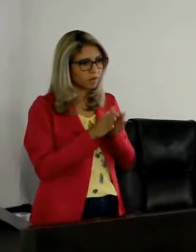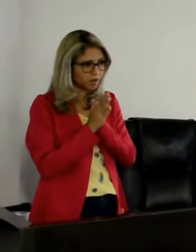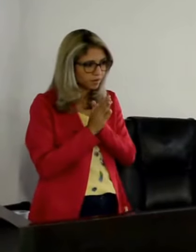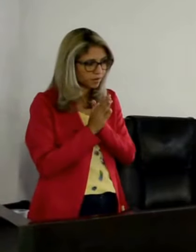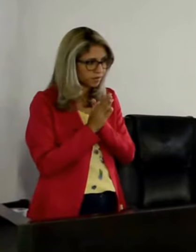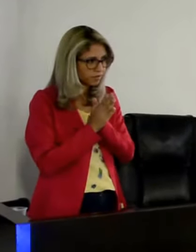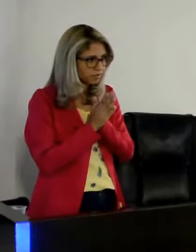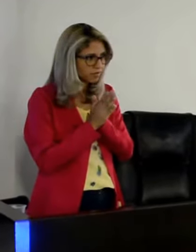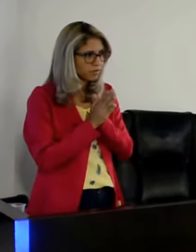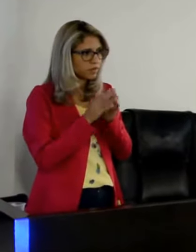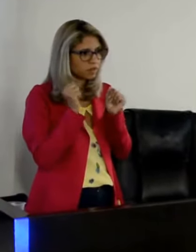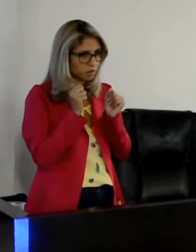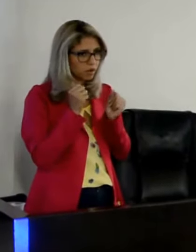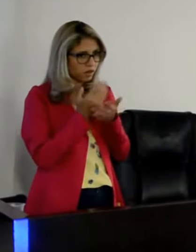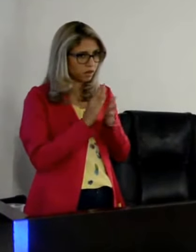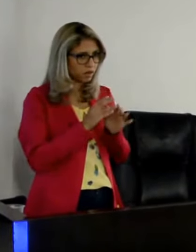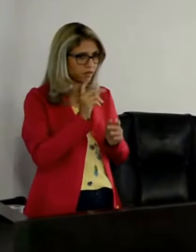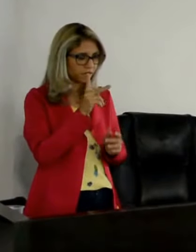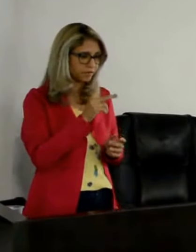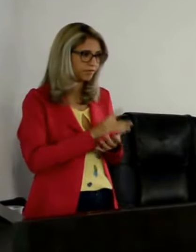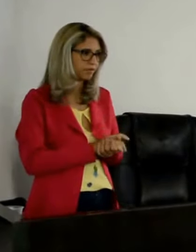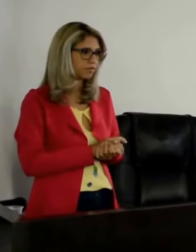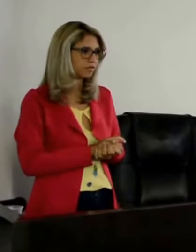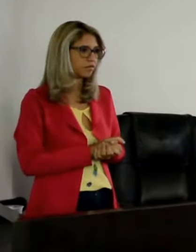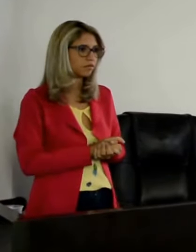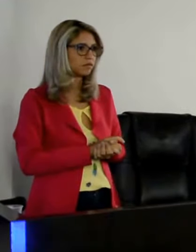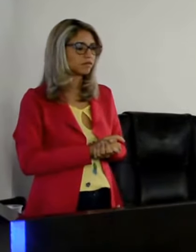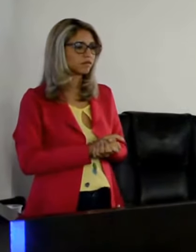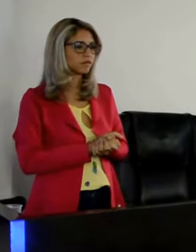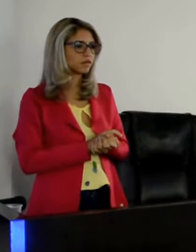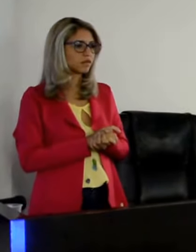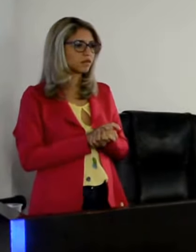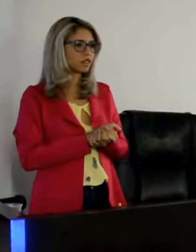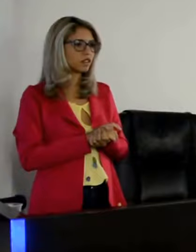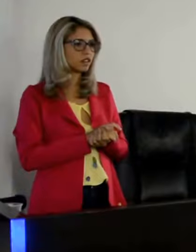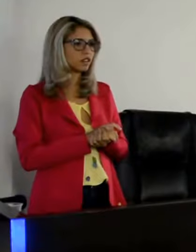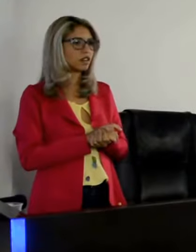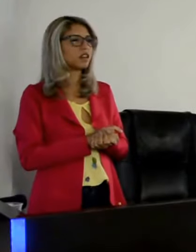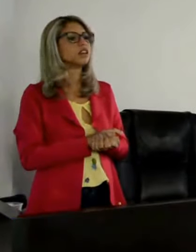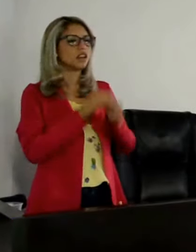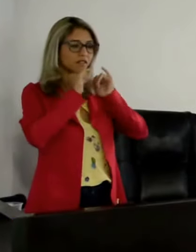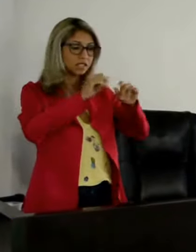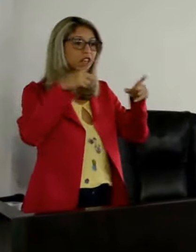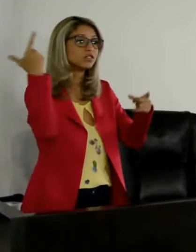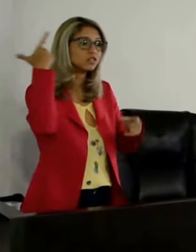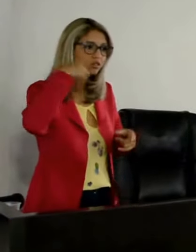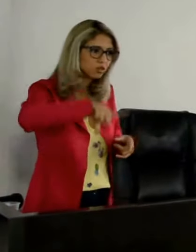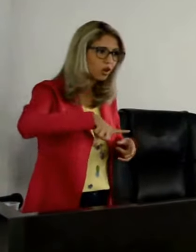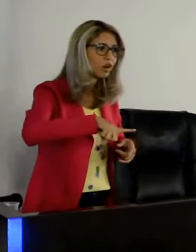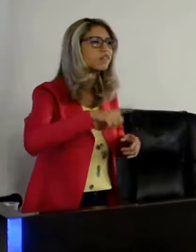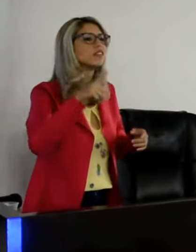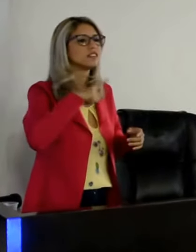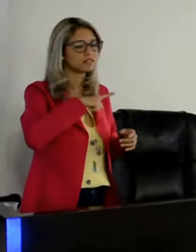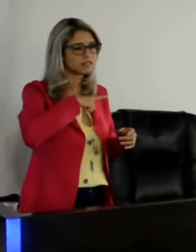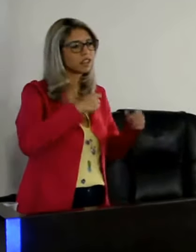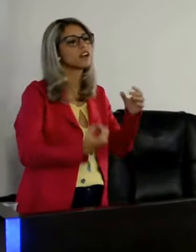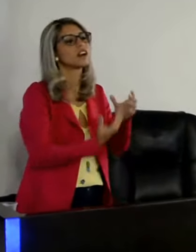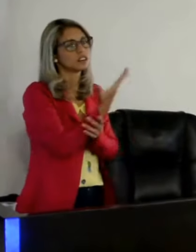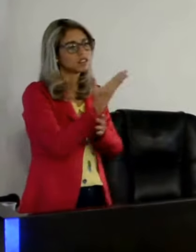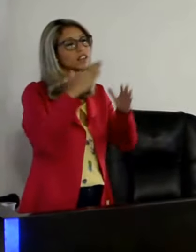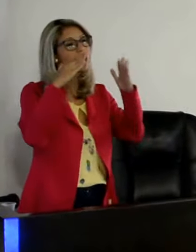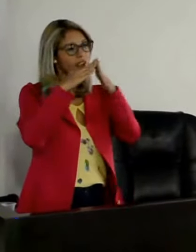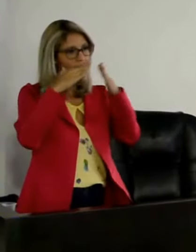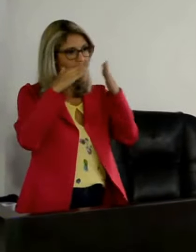Eu queria, mais uma vez, dizer da inauguração da Casa do Empreendedor, hoje, às 17 horas,